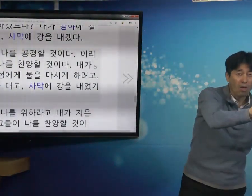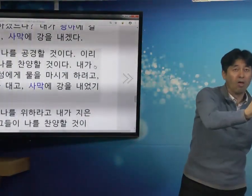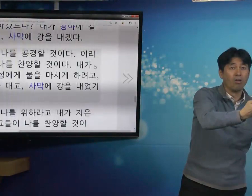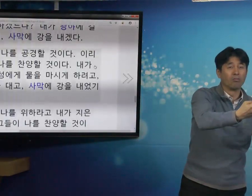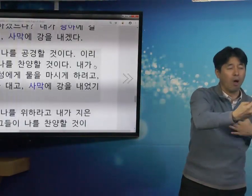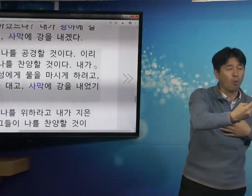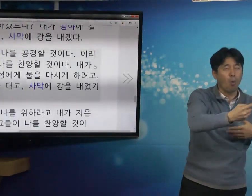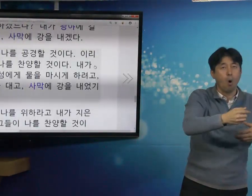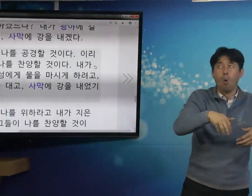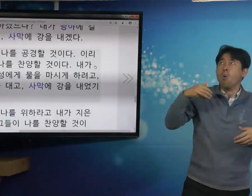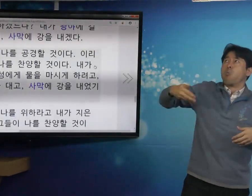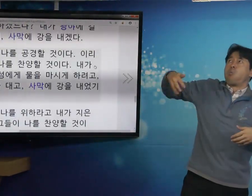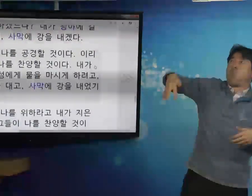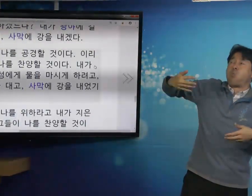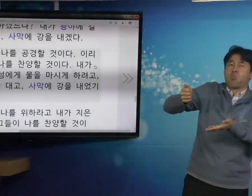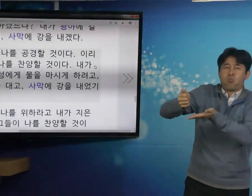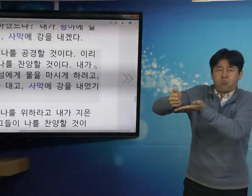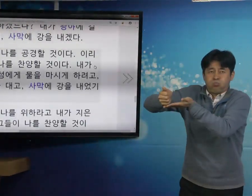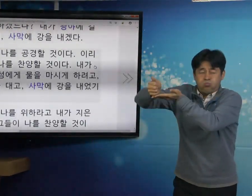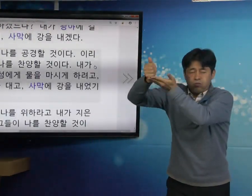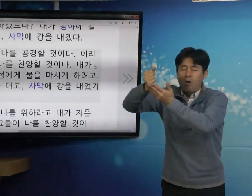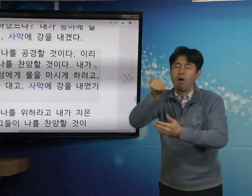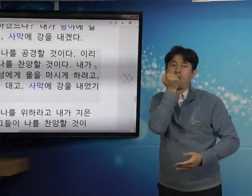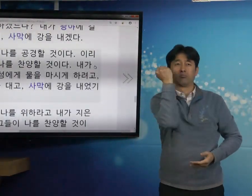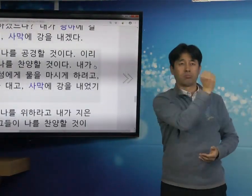들짐승들도 나를 공경할 것이다.